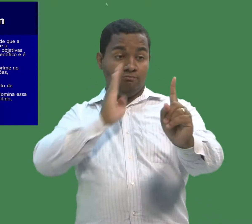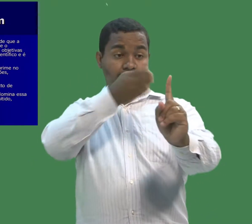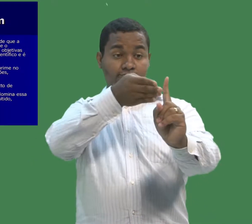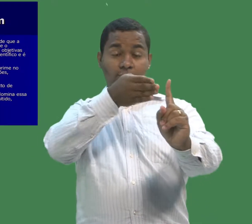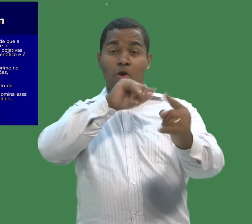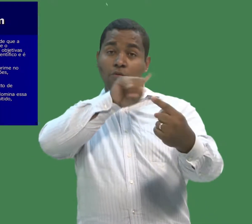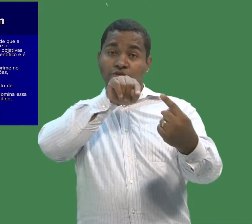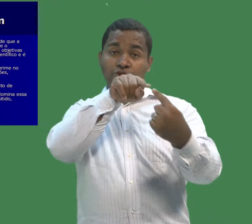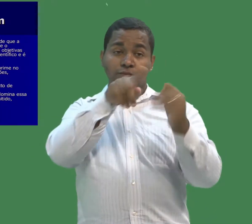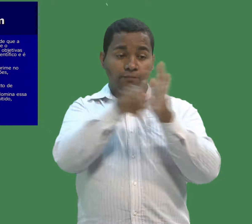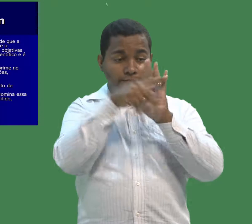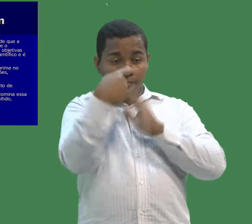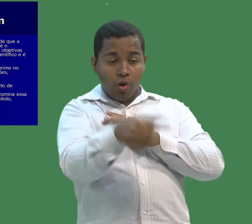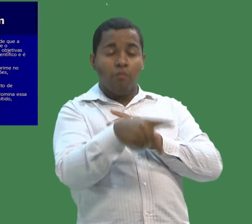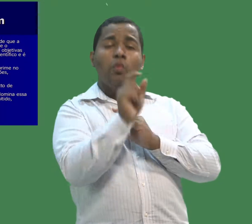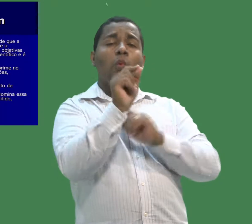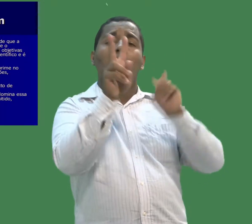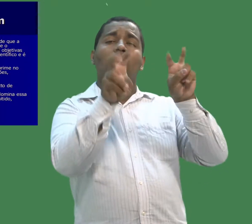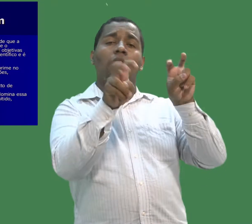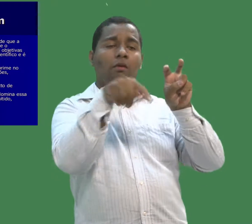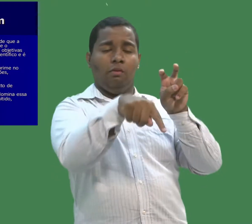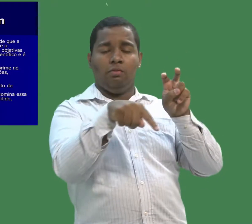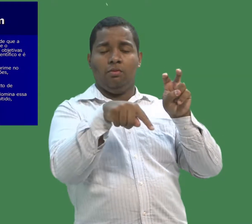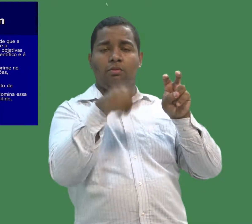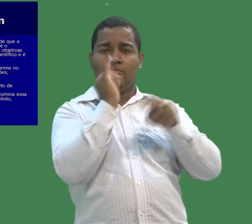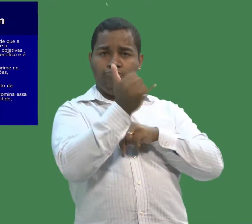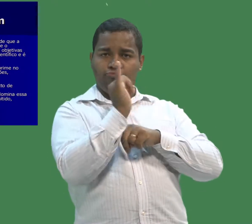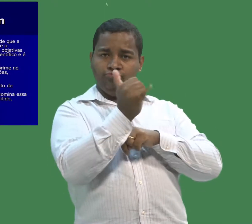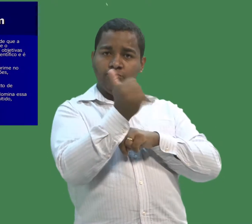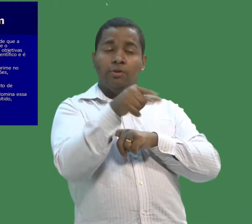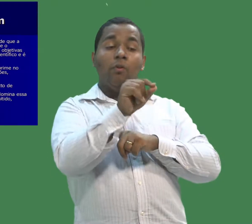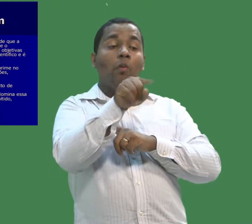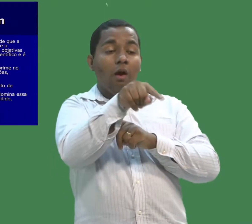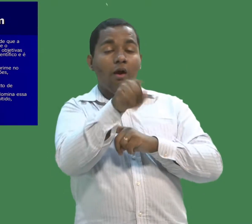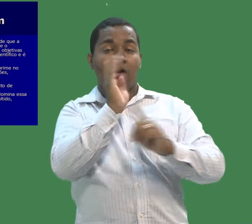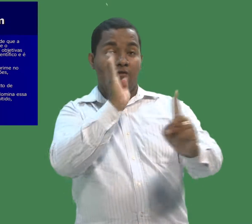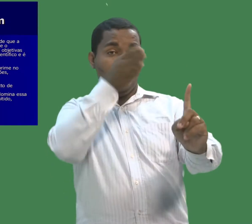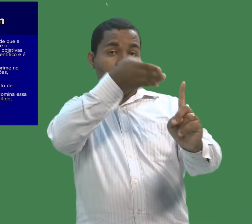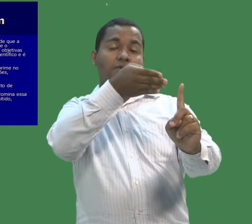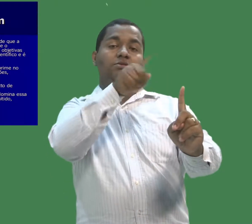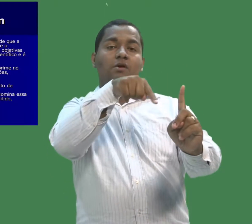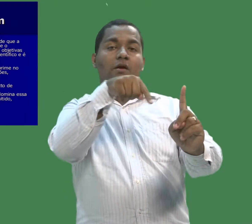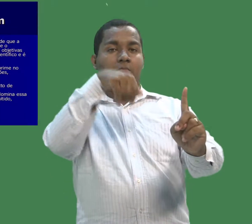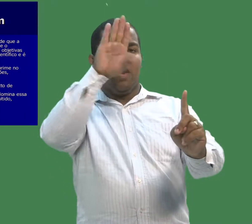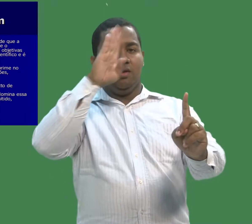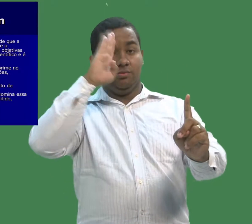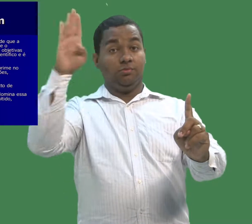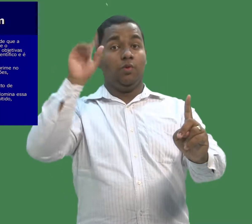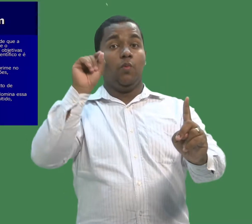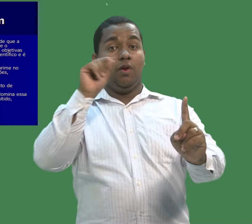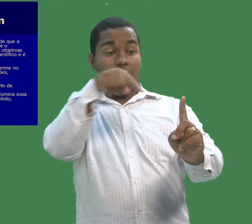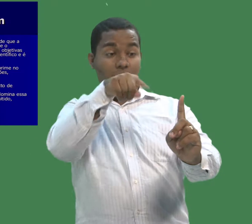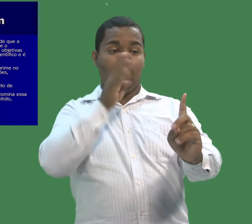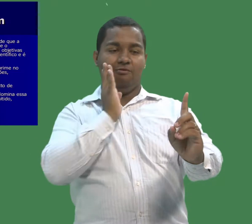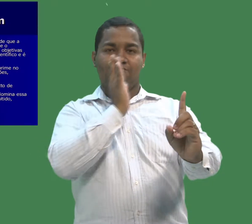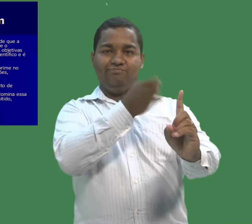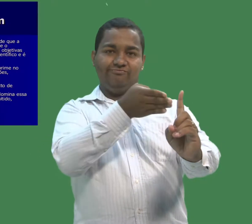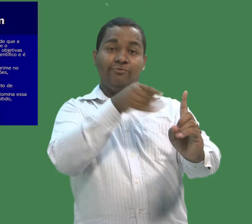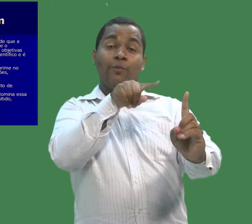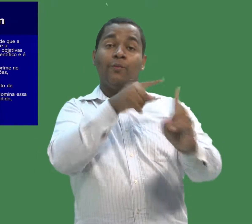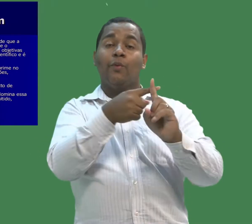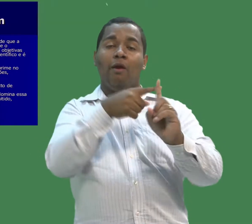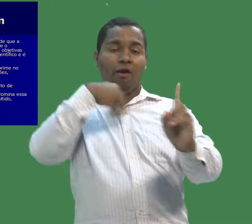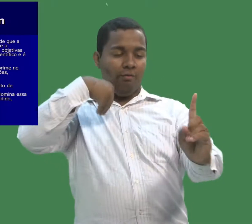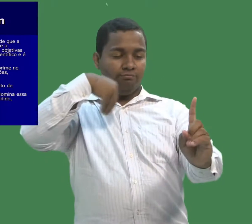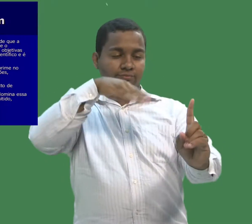trata. A função referencial, ela privilegia justamente o referente da mensagem, buscando transmitir informações